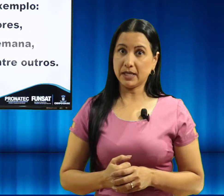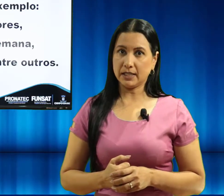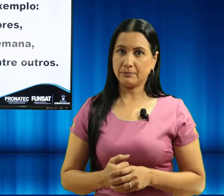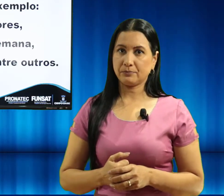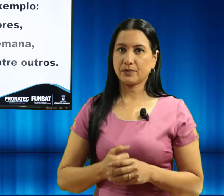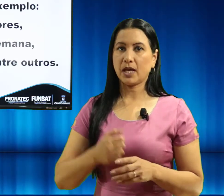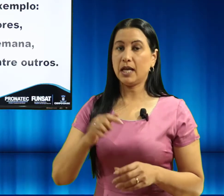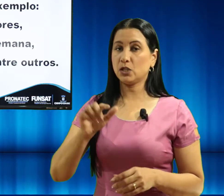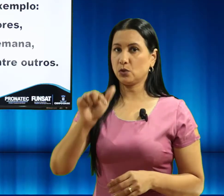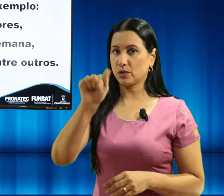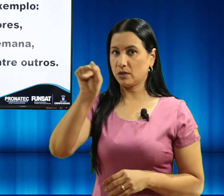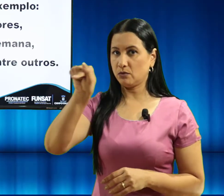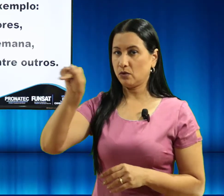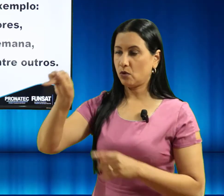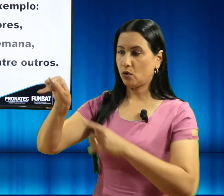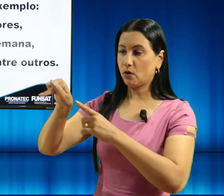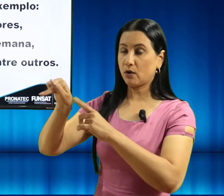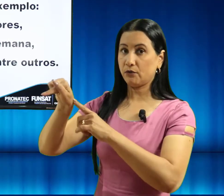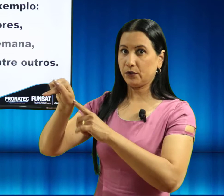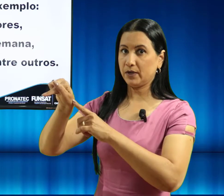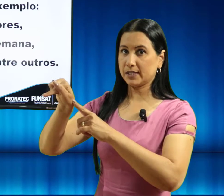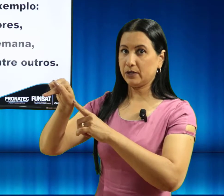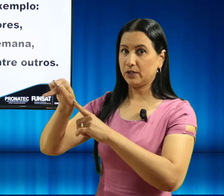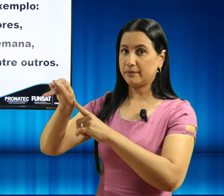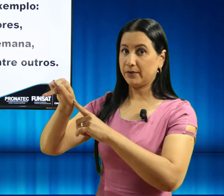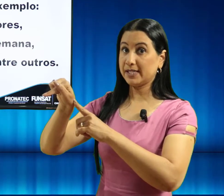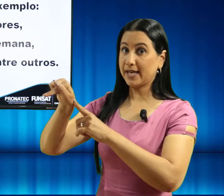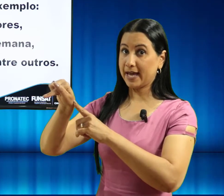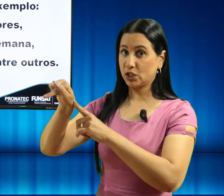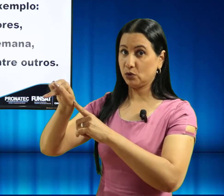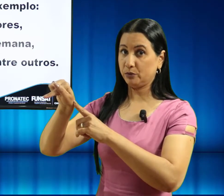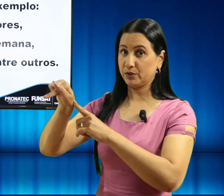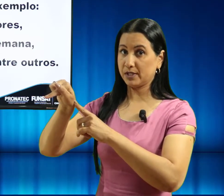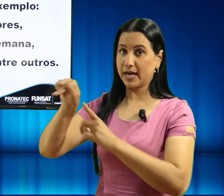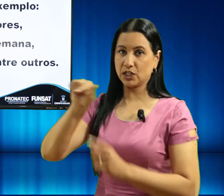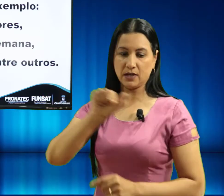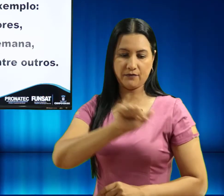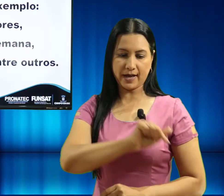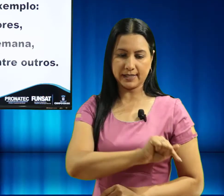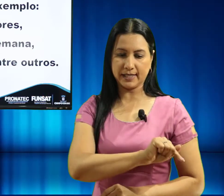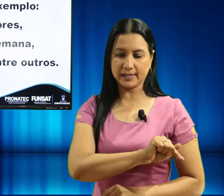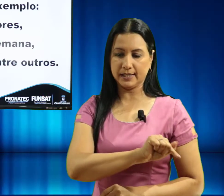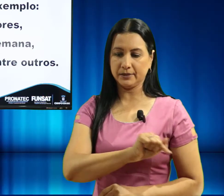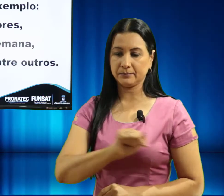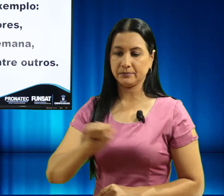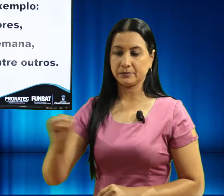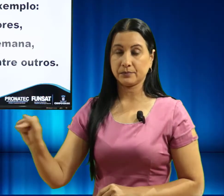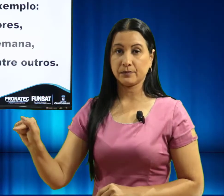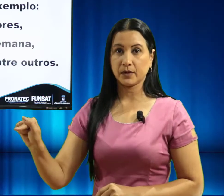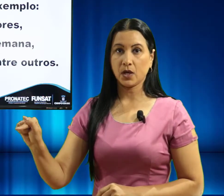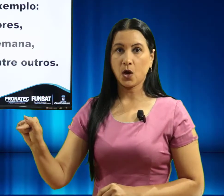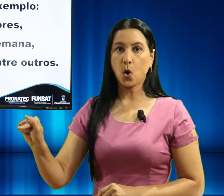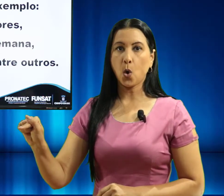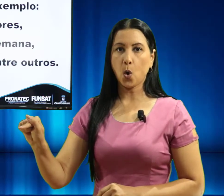Semana, eles usam ou a configuração da mão em 7, o número 7, e fazem assim,